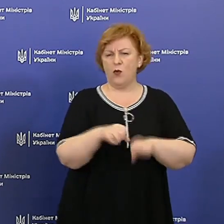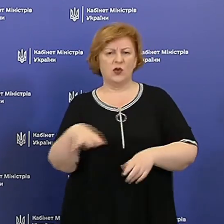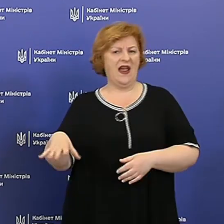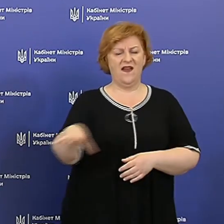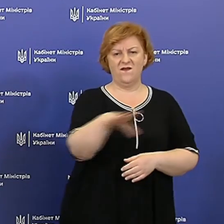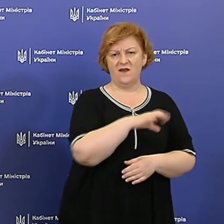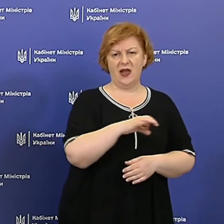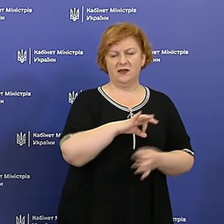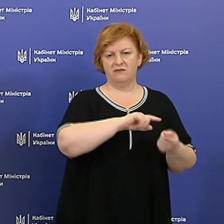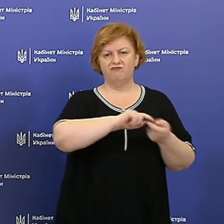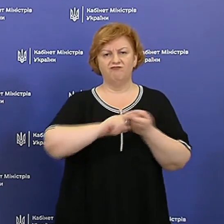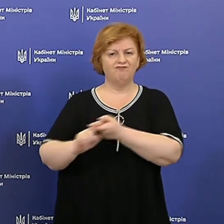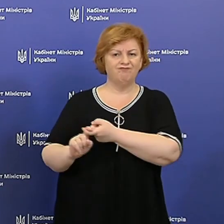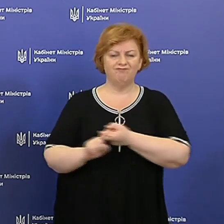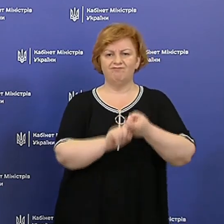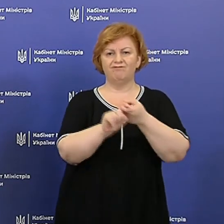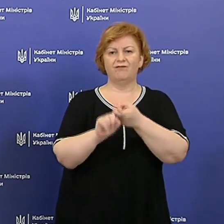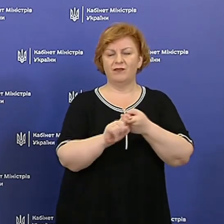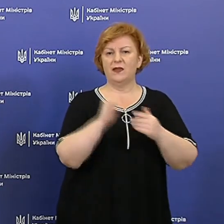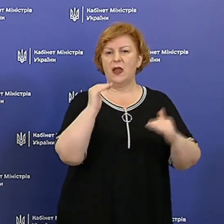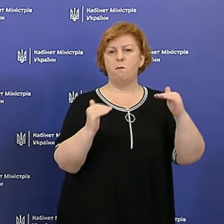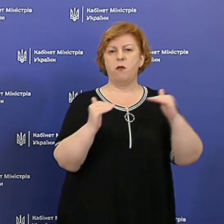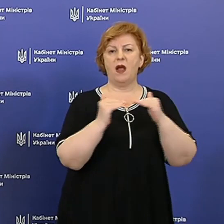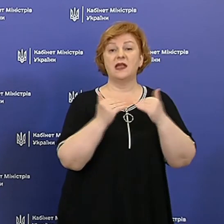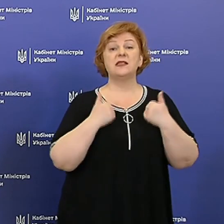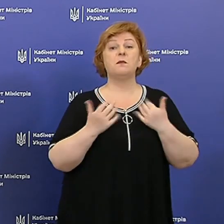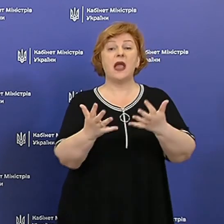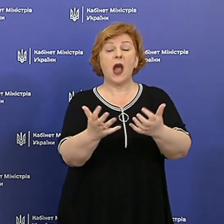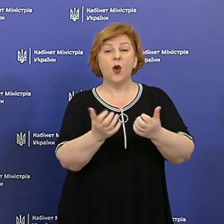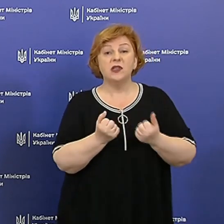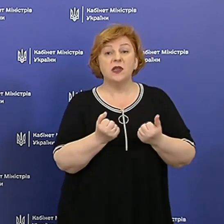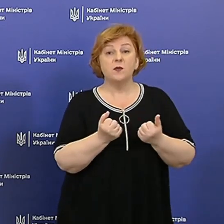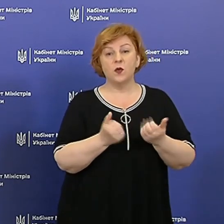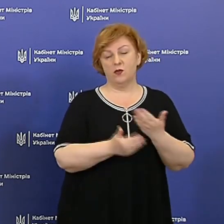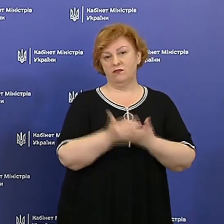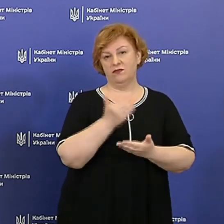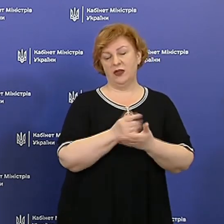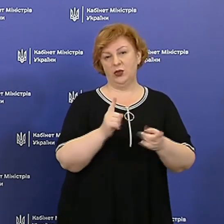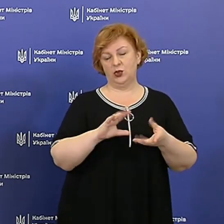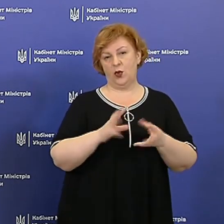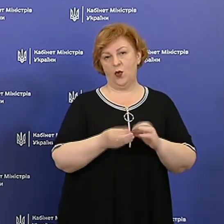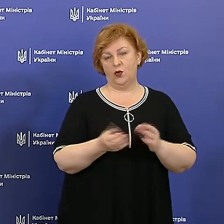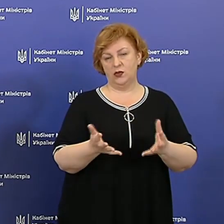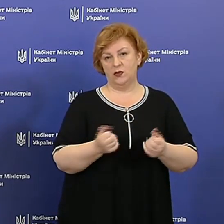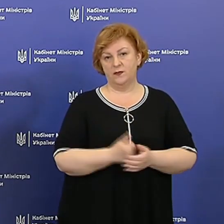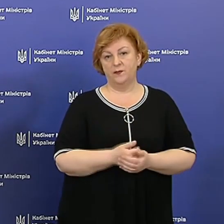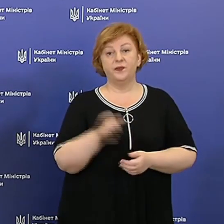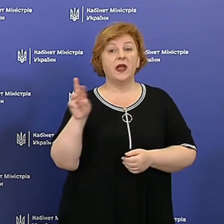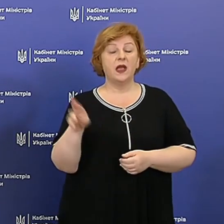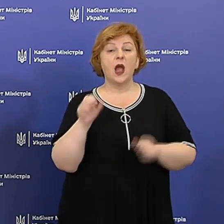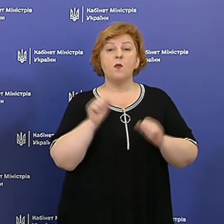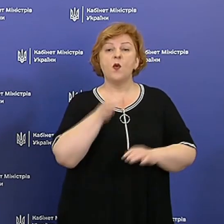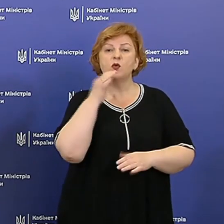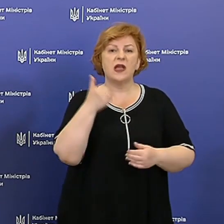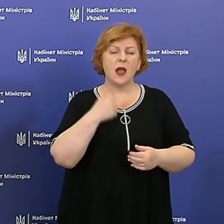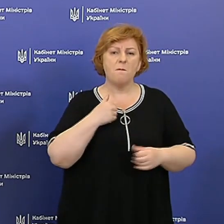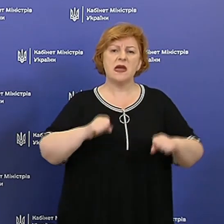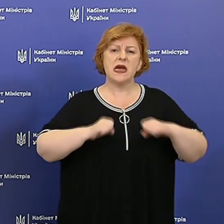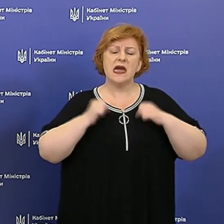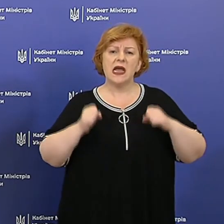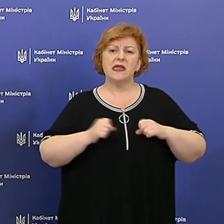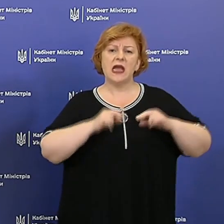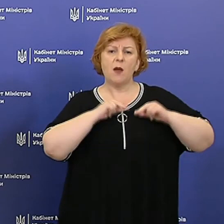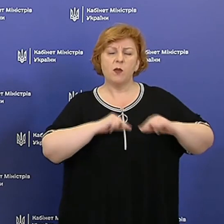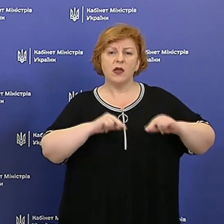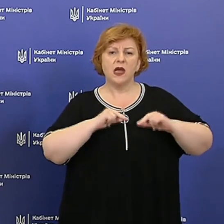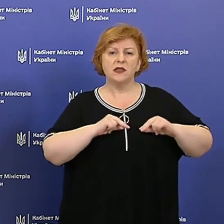весь баланс. І ми отримуємо те, що ми отримуємо. Я вам можу сказати, що ми вже ретельно працюємо